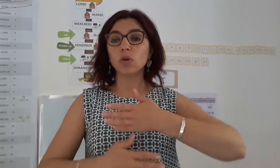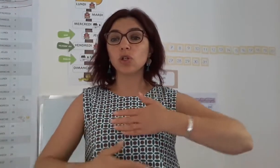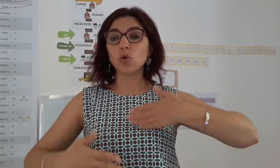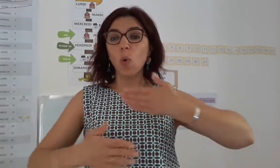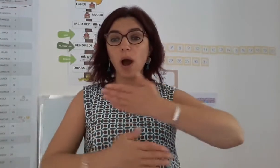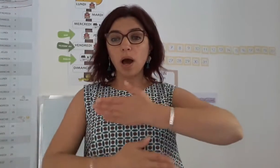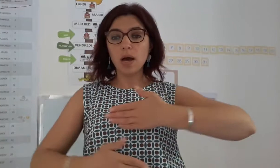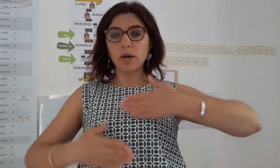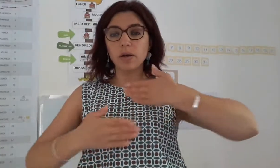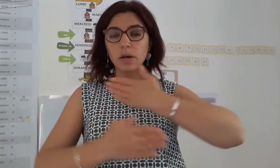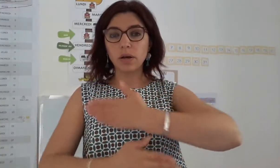Joie,